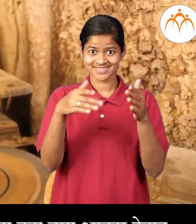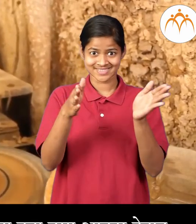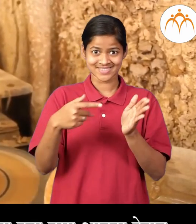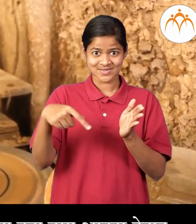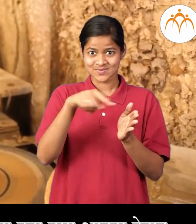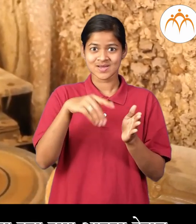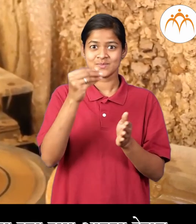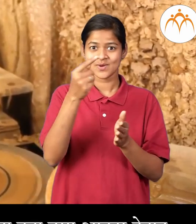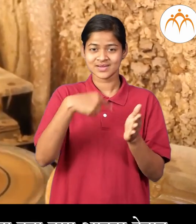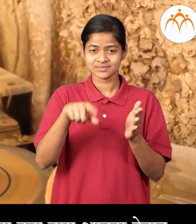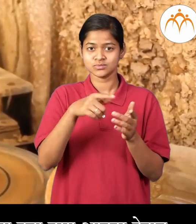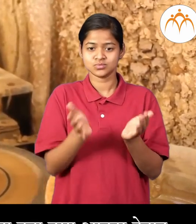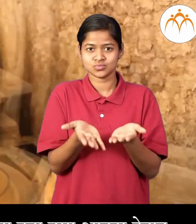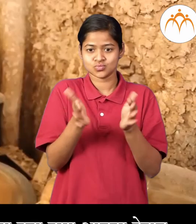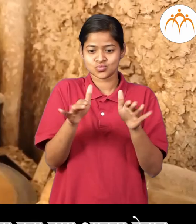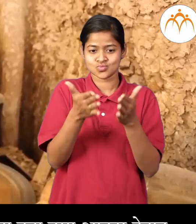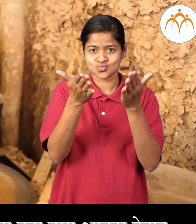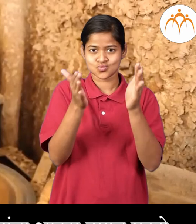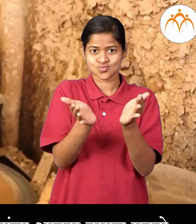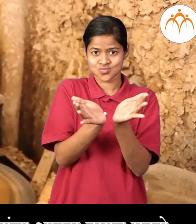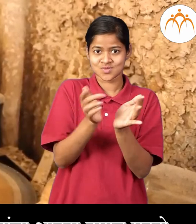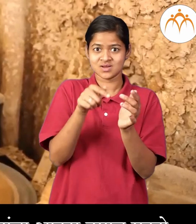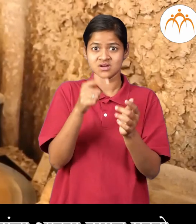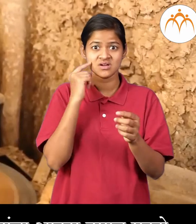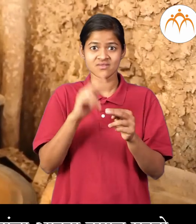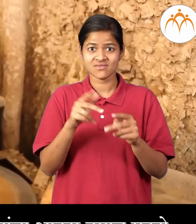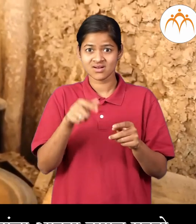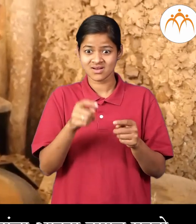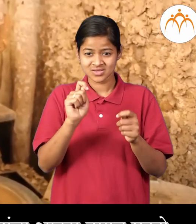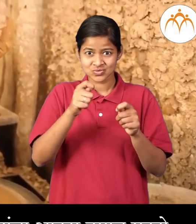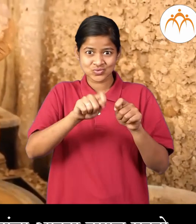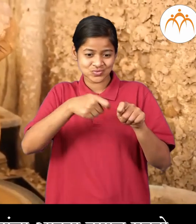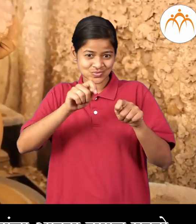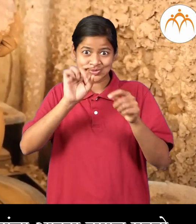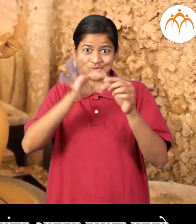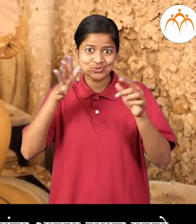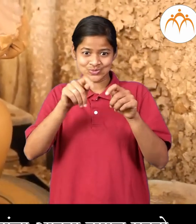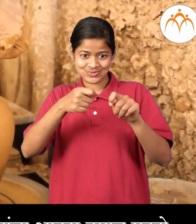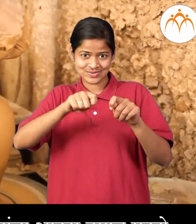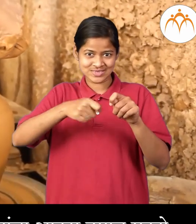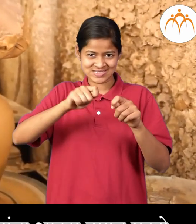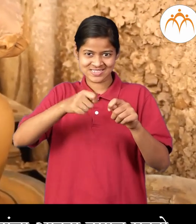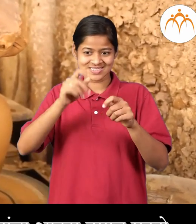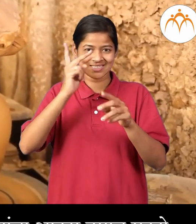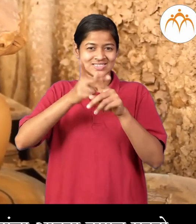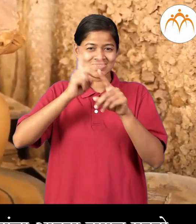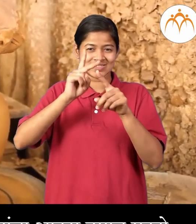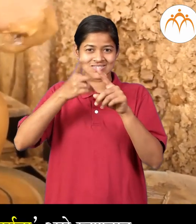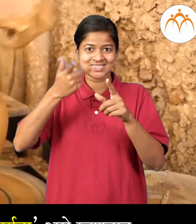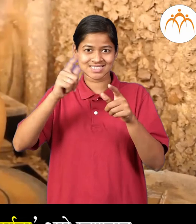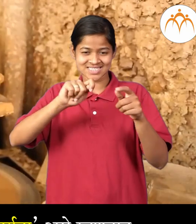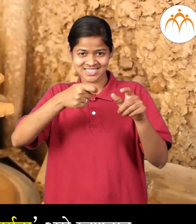या ओल्या मातीला हवा तसा आकार देतात। या वस्तु भाजल्या वालवल्या कि त्यांचा आकार तसाज